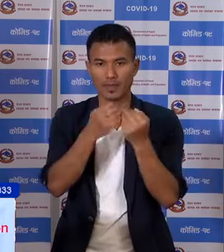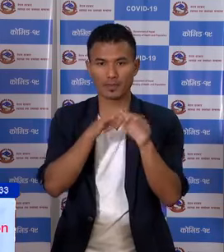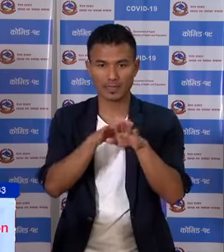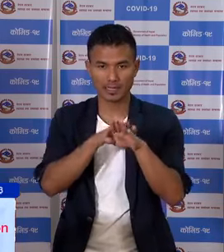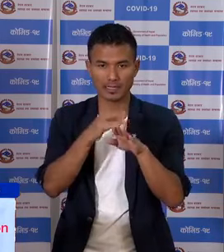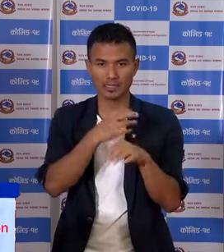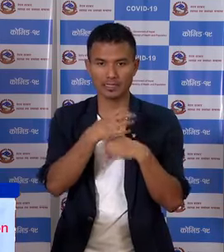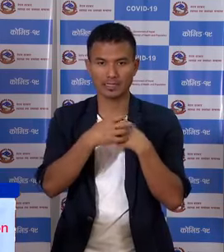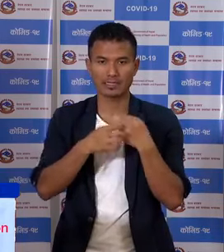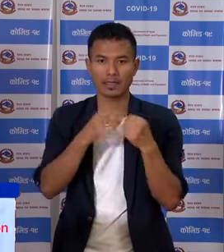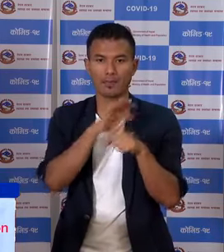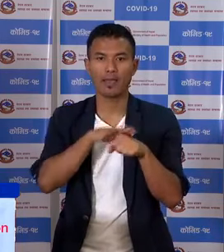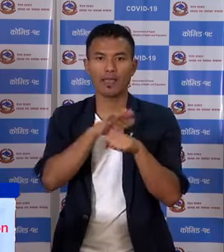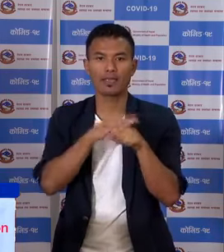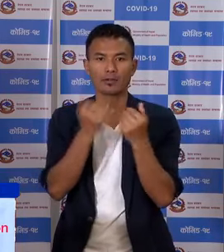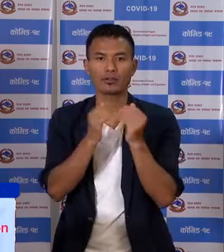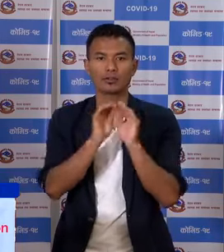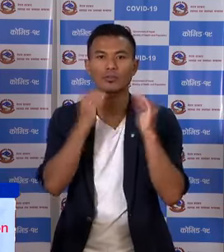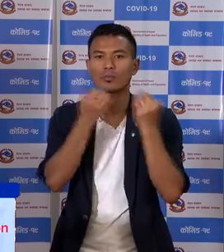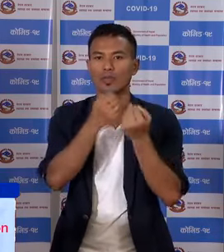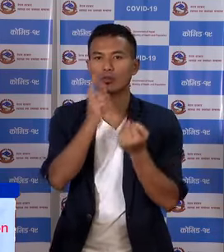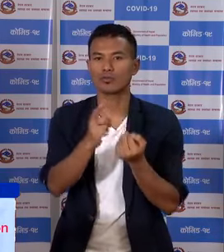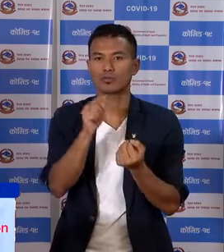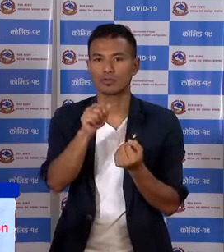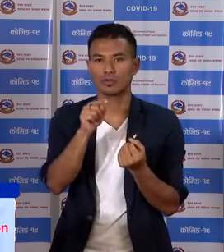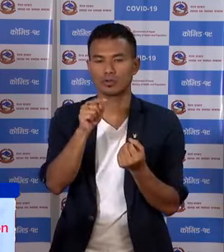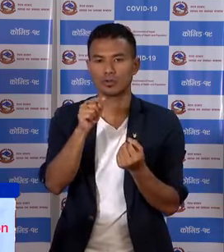असद्धे यो देश लाई माय गरने वट चाहिए समुदाय हो रा